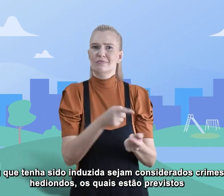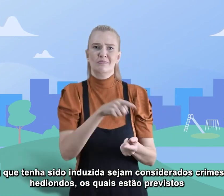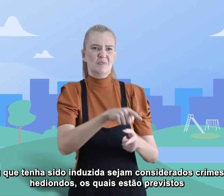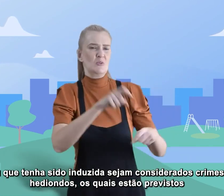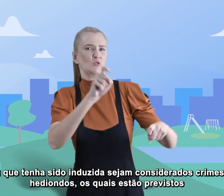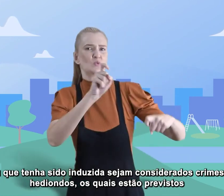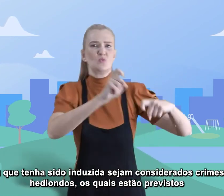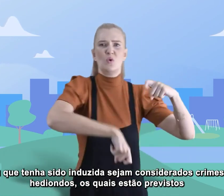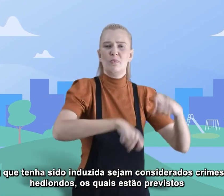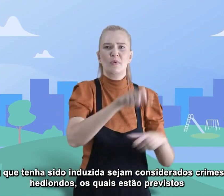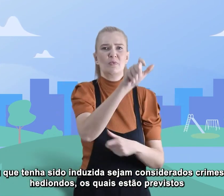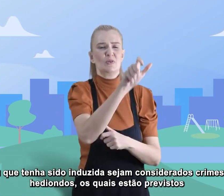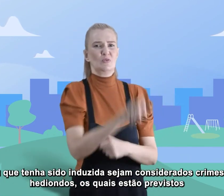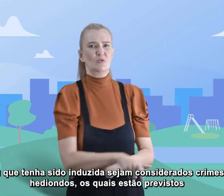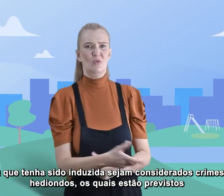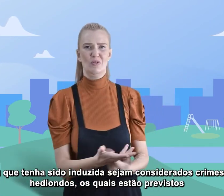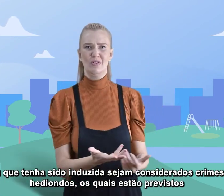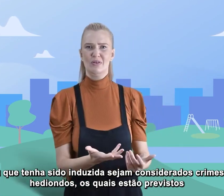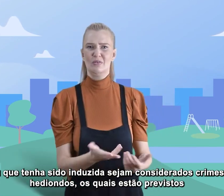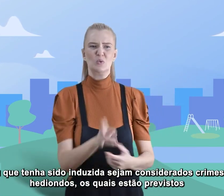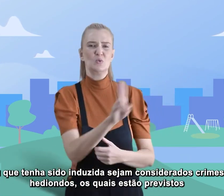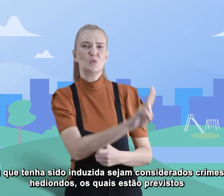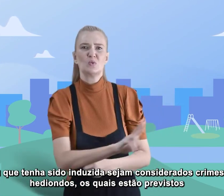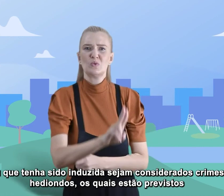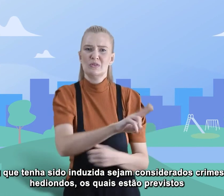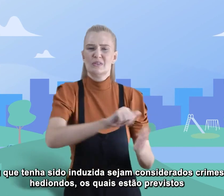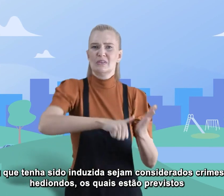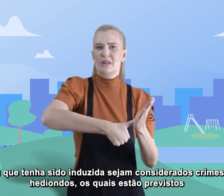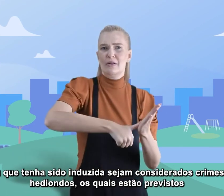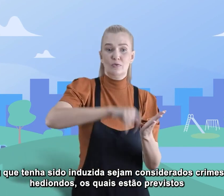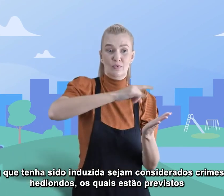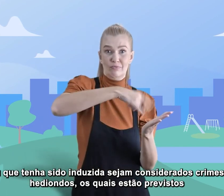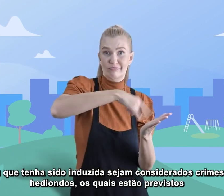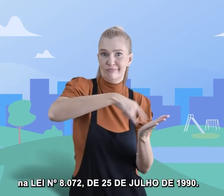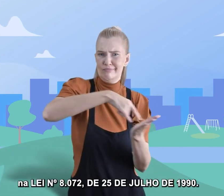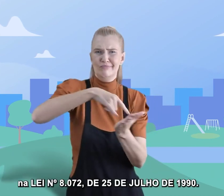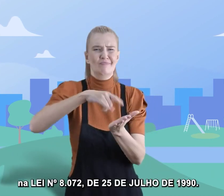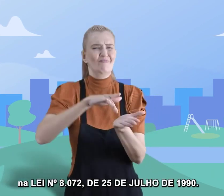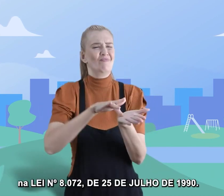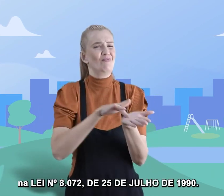hediondos, os quais estão previstos na Lei número